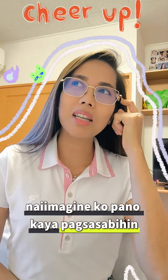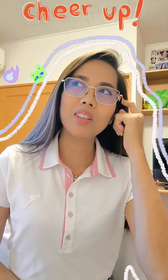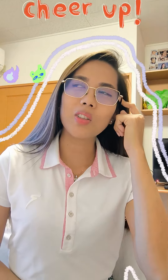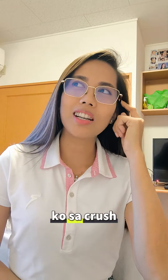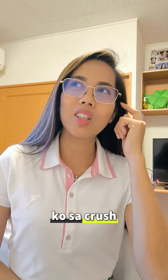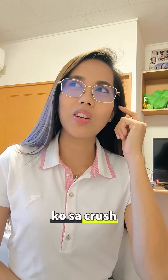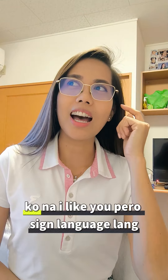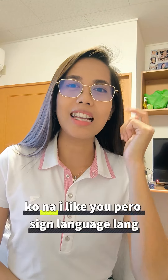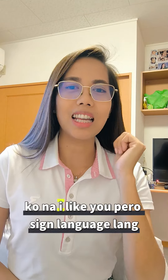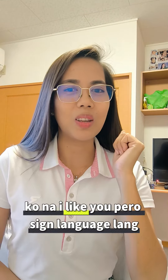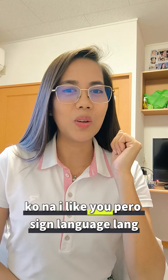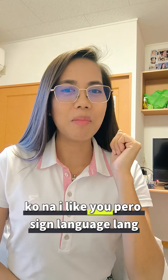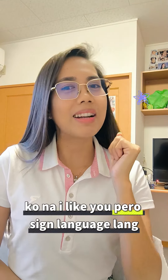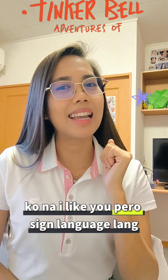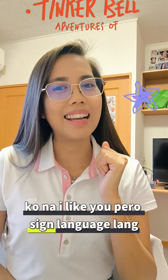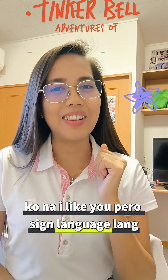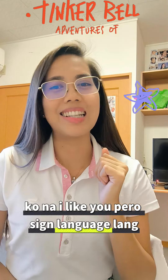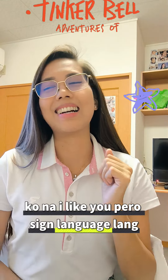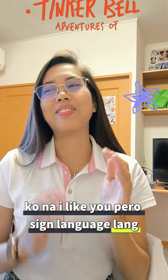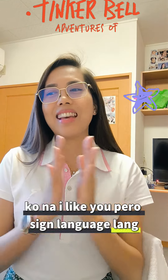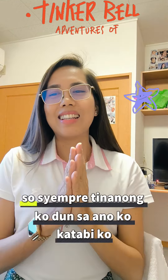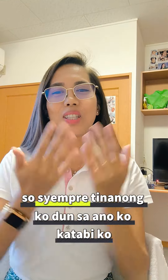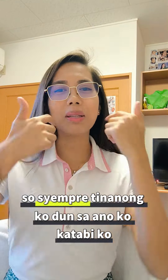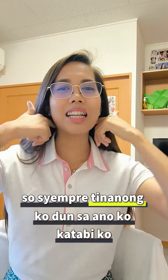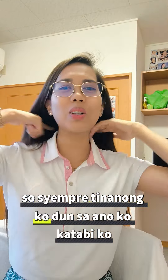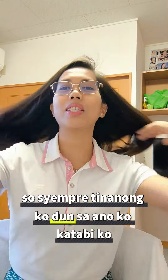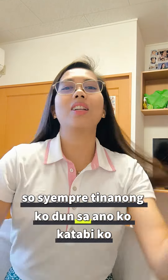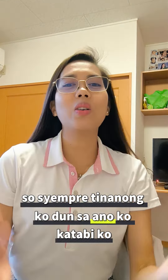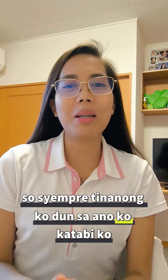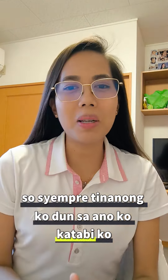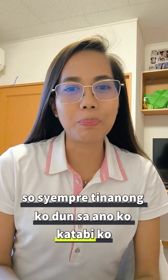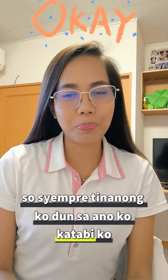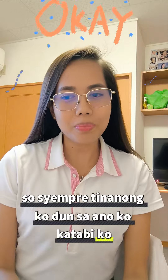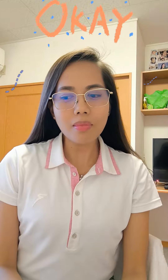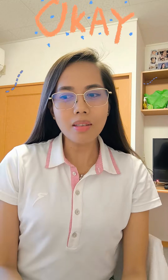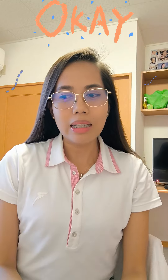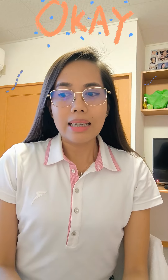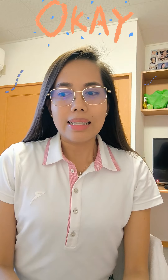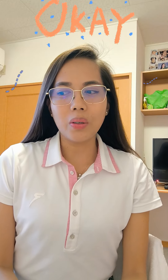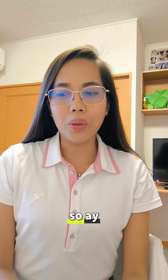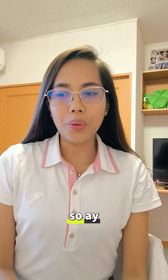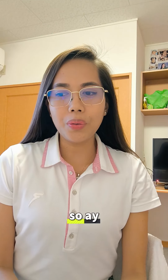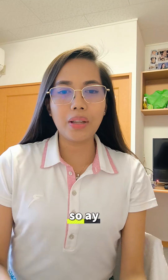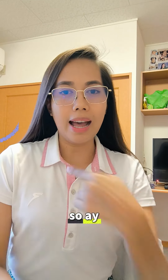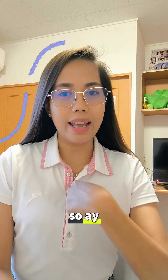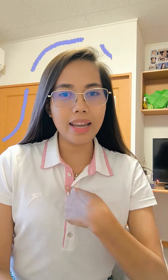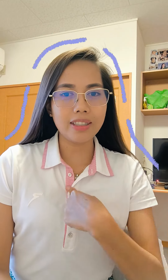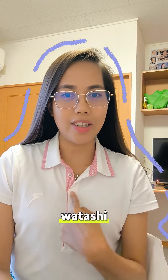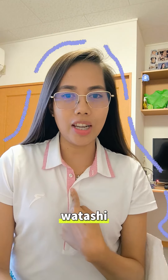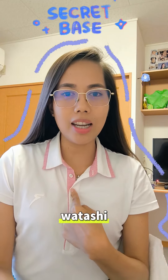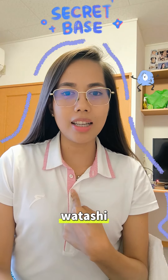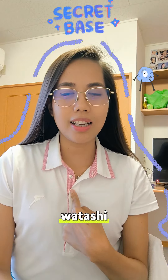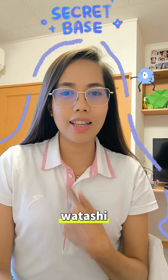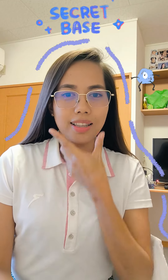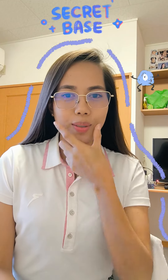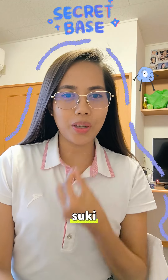ko sa crush ko na I like you? Pero sign language lang. So, syempre, tinanong ko dun sa ano ko, katabi ko. So, watashi,